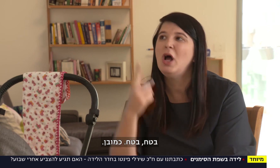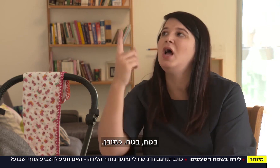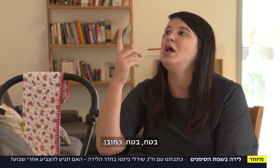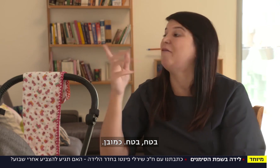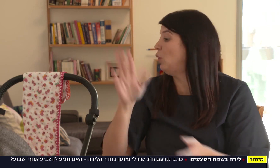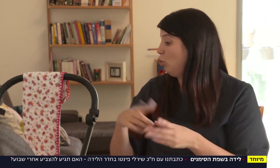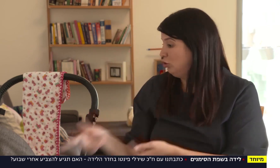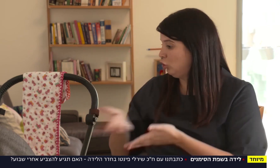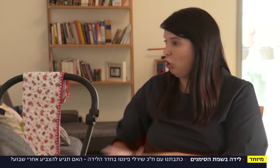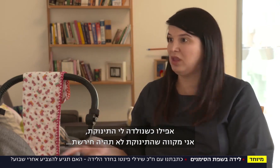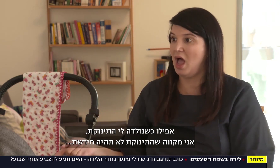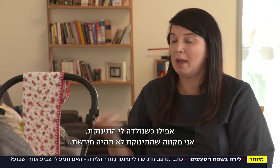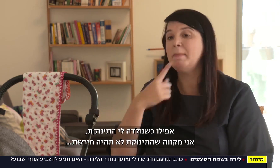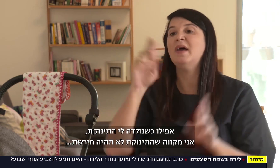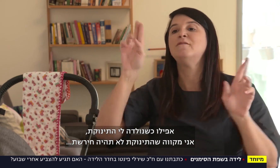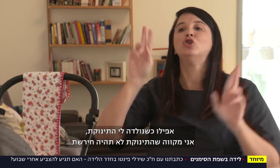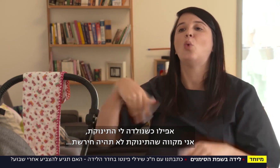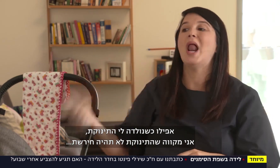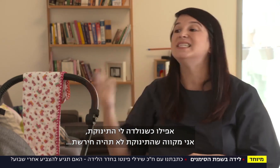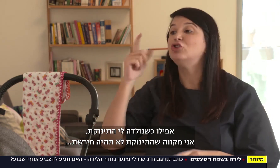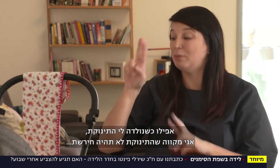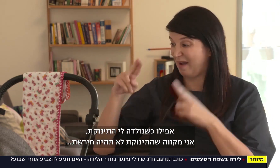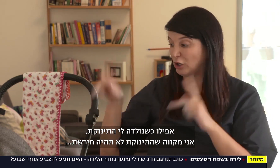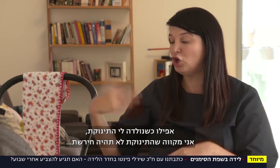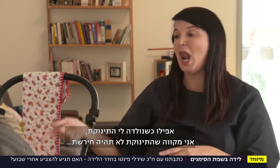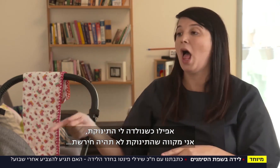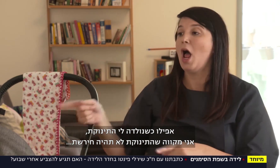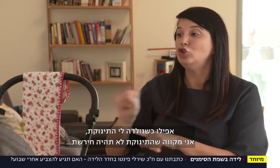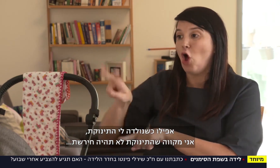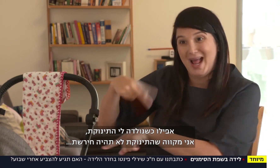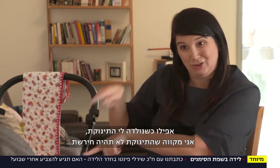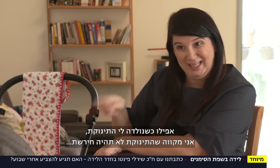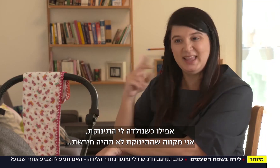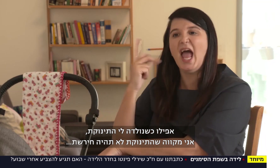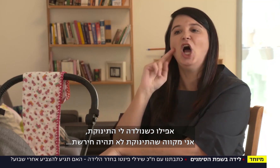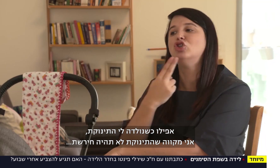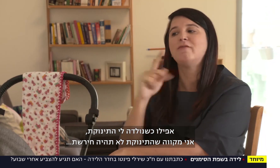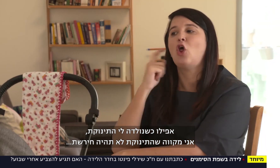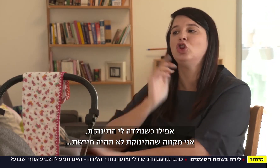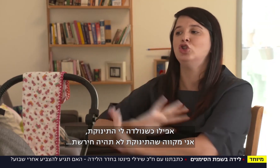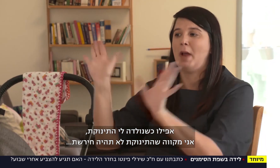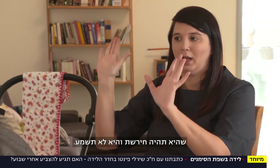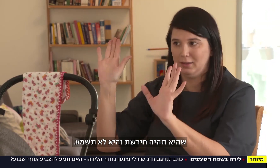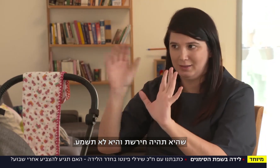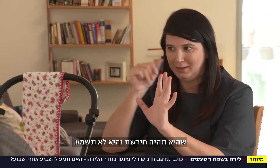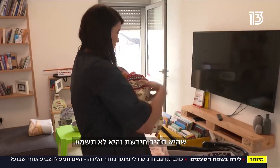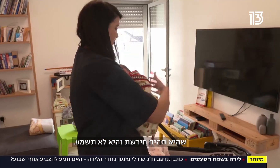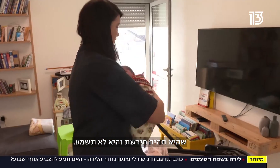כמובן. אפילו שנולדה לי התינוקת, אני מקווה שהתינוקת לא תהיה חרש, שהיא תהיה חרשת והיא לא